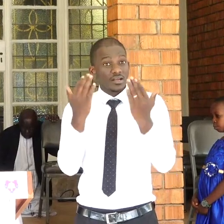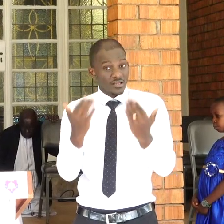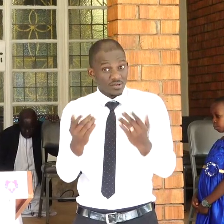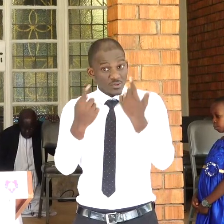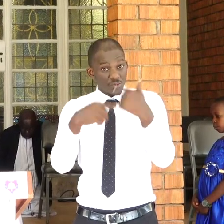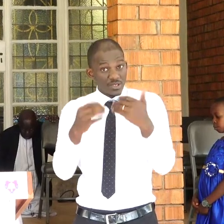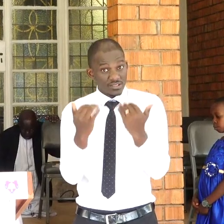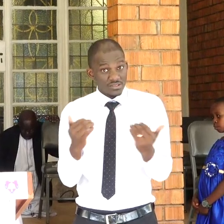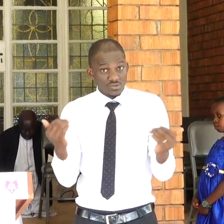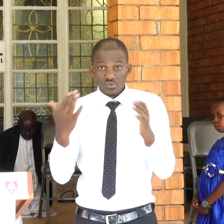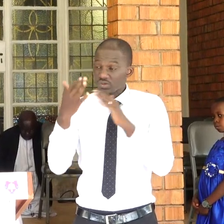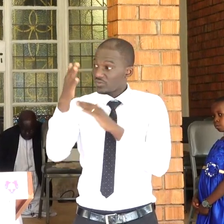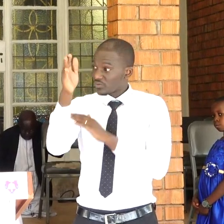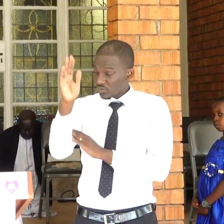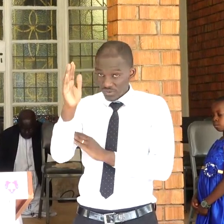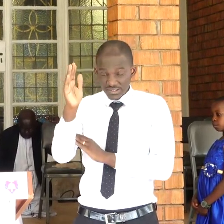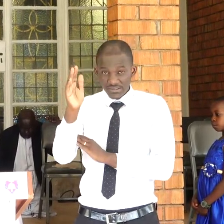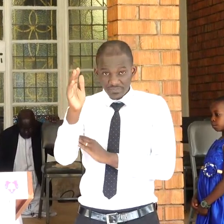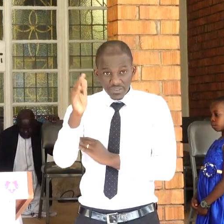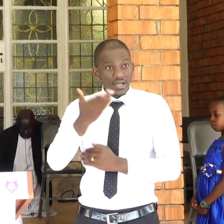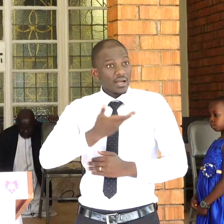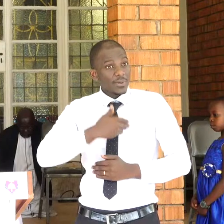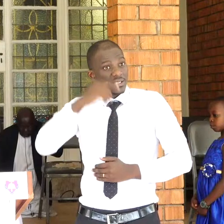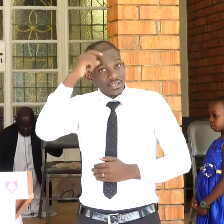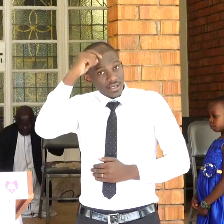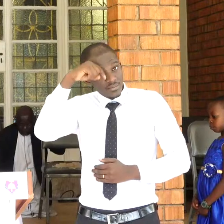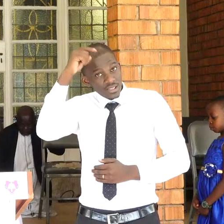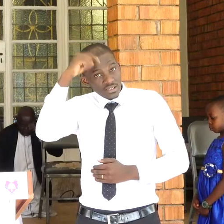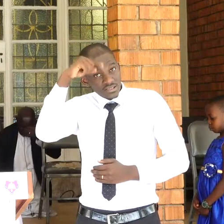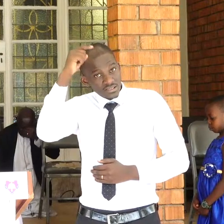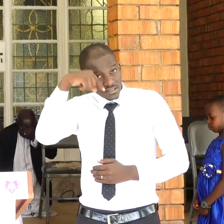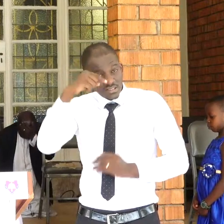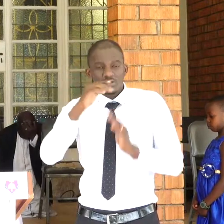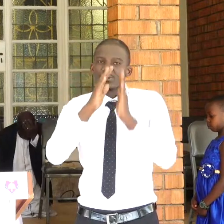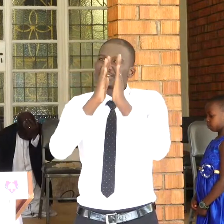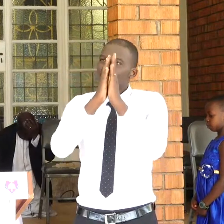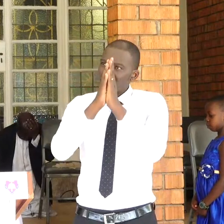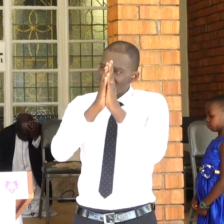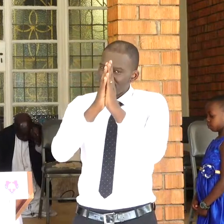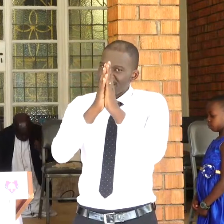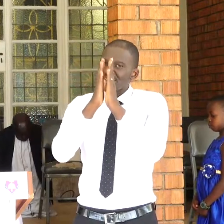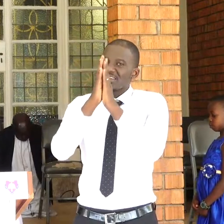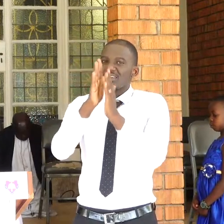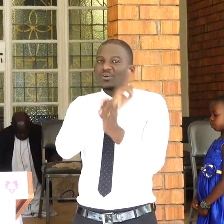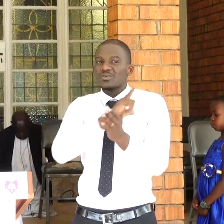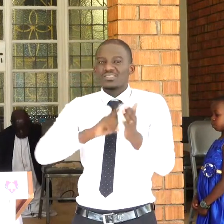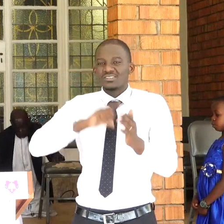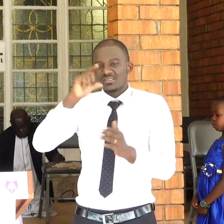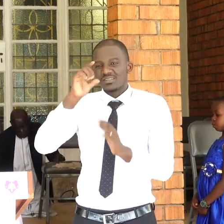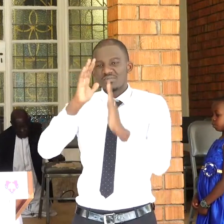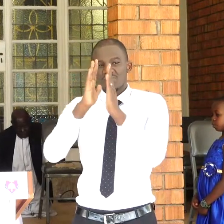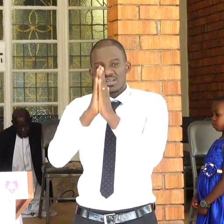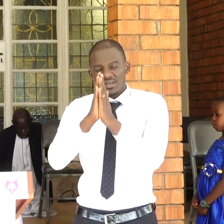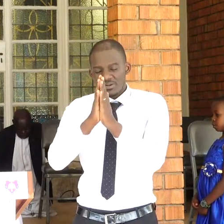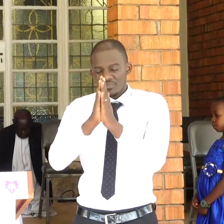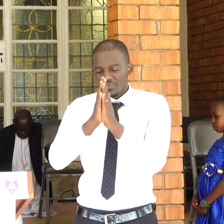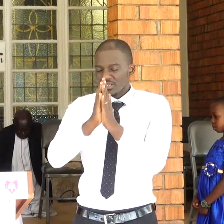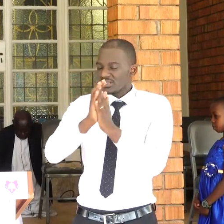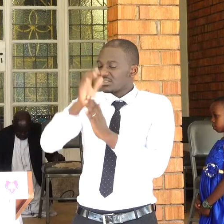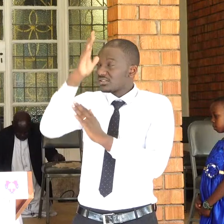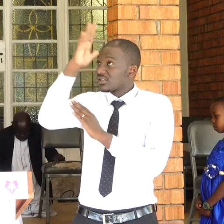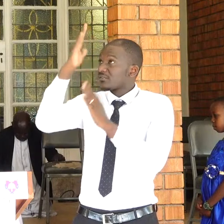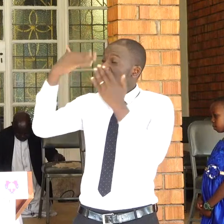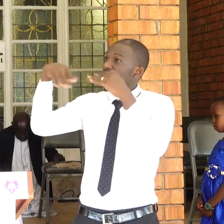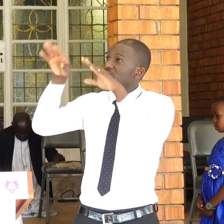Katonda abalina amagezi tusabe essaala ya kitaffe nga tugamba nti kitaffe ali mu